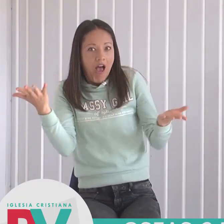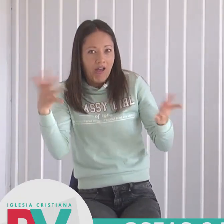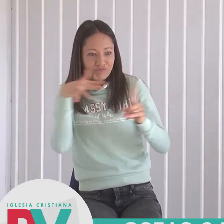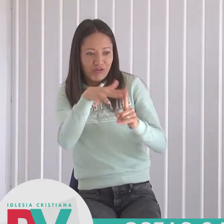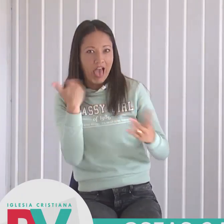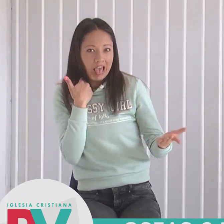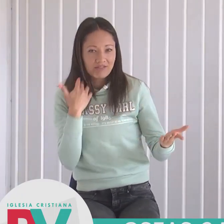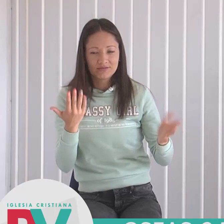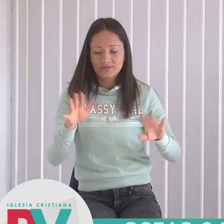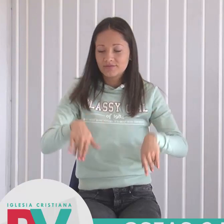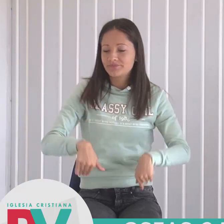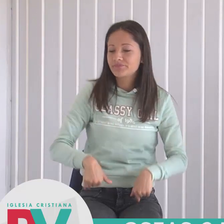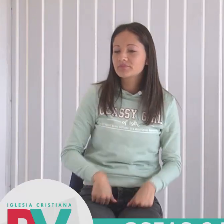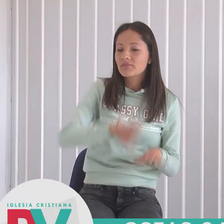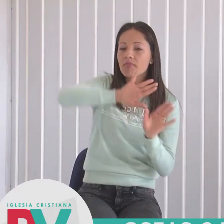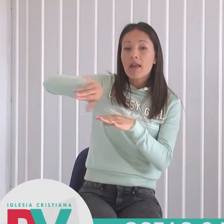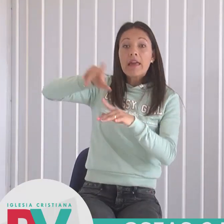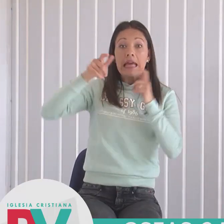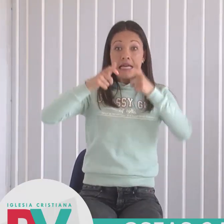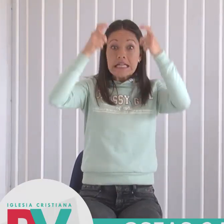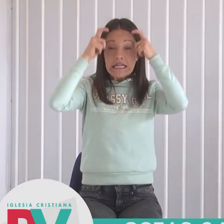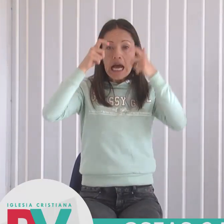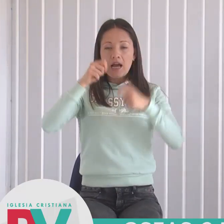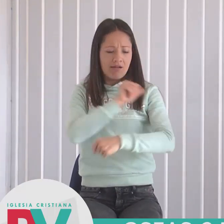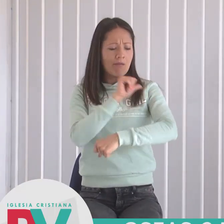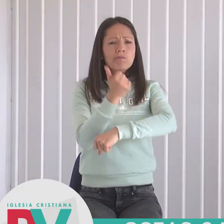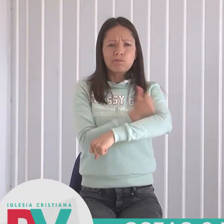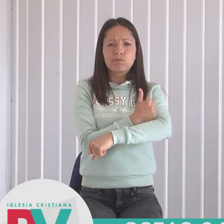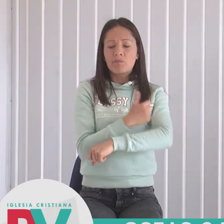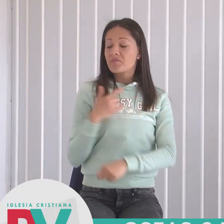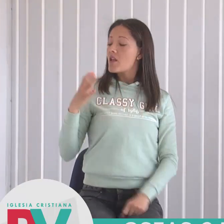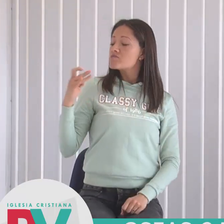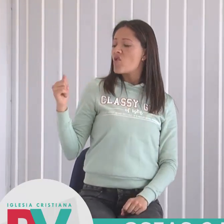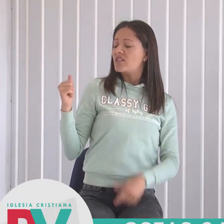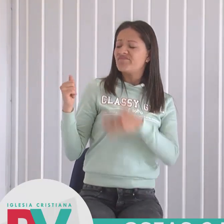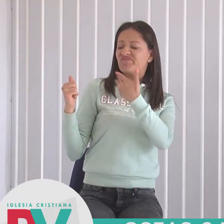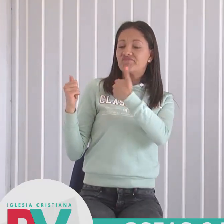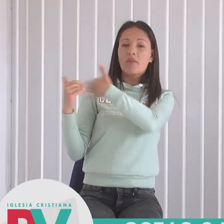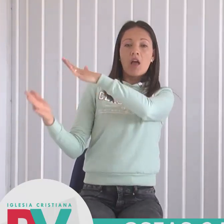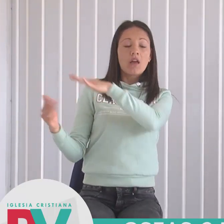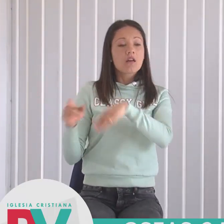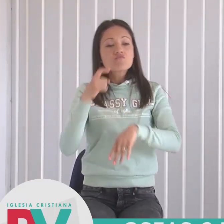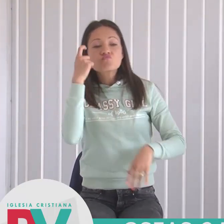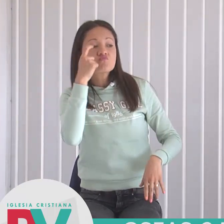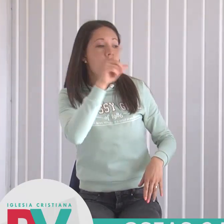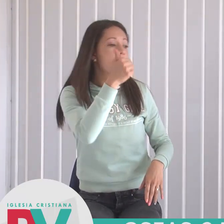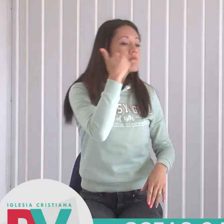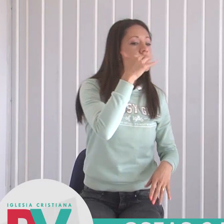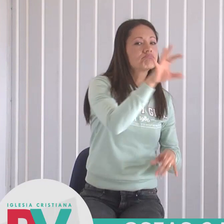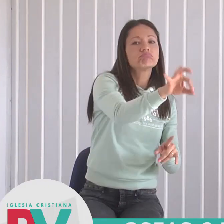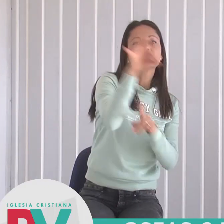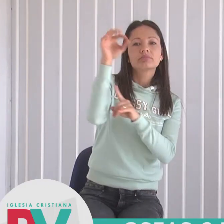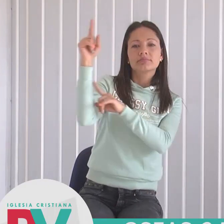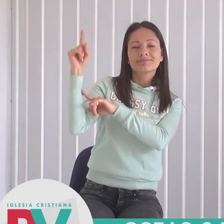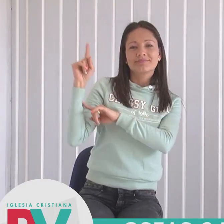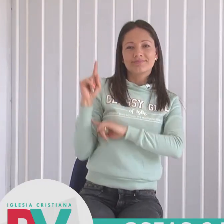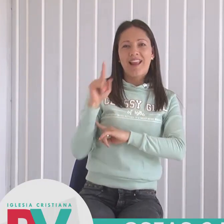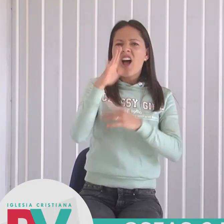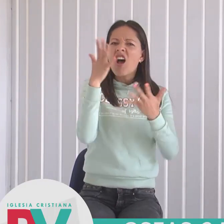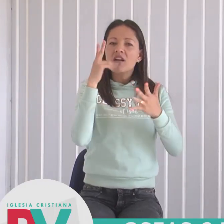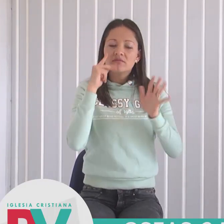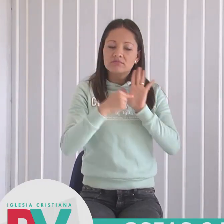de qué? De deponer a la esposa y tomar a otra mujer por esposa. ¿Por qué? Y eso usted lo puede leer en el libro de